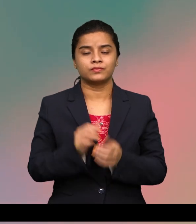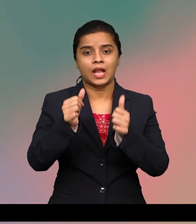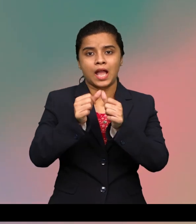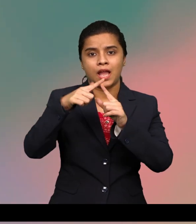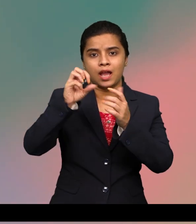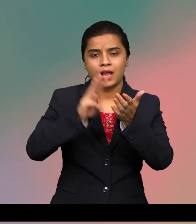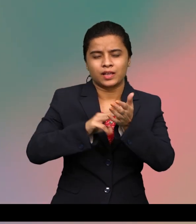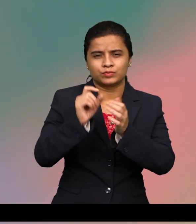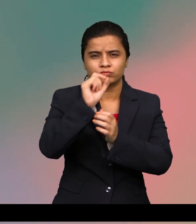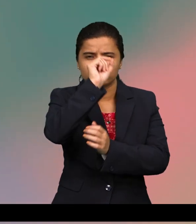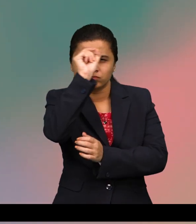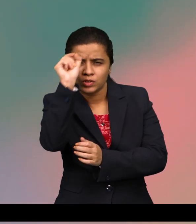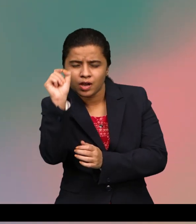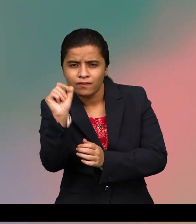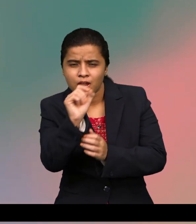పరమాణువు,